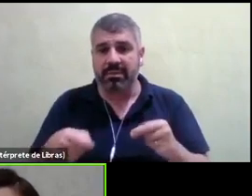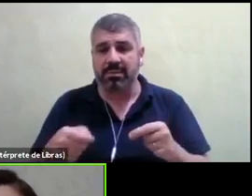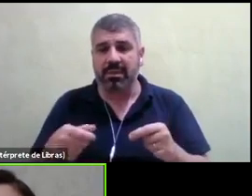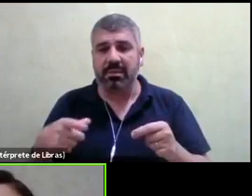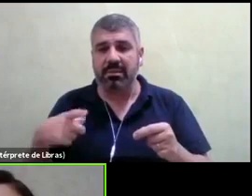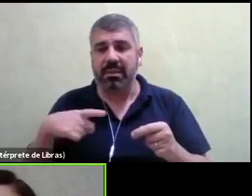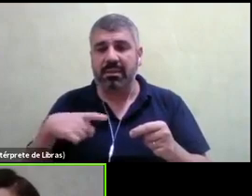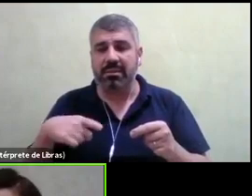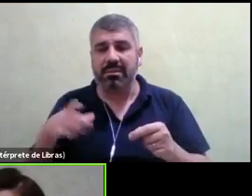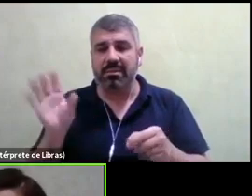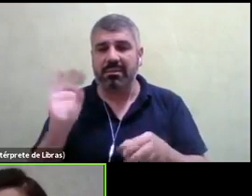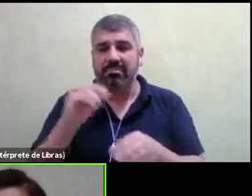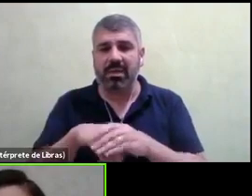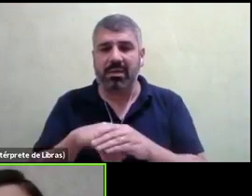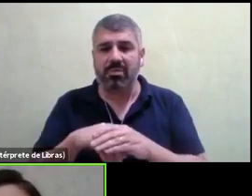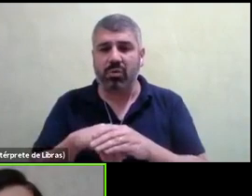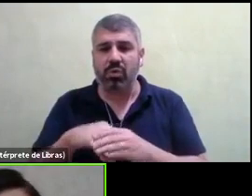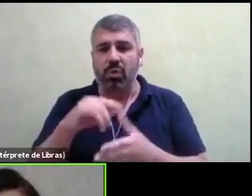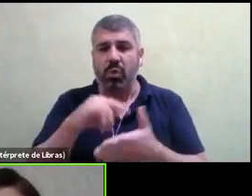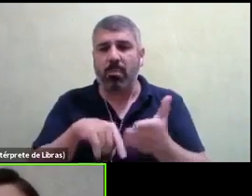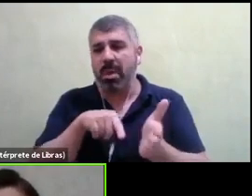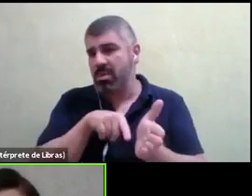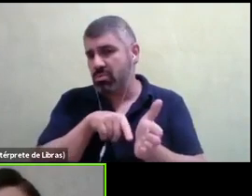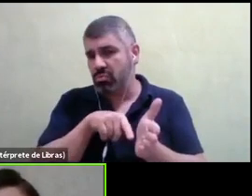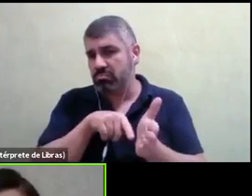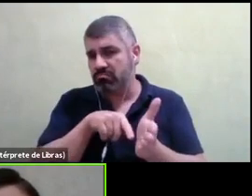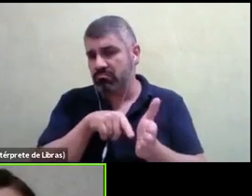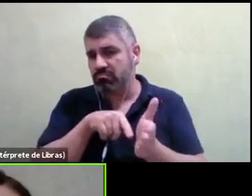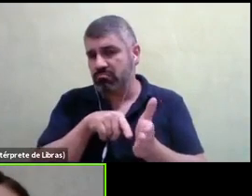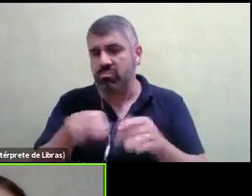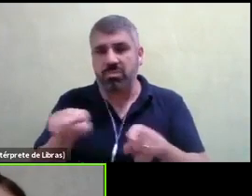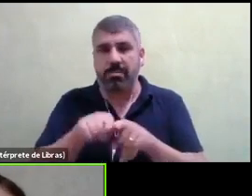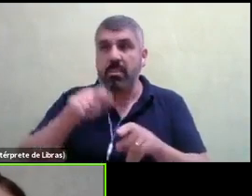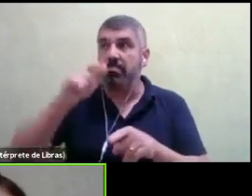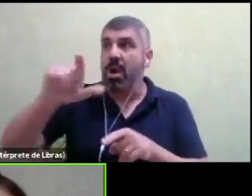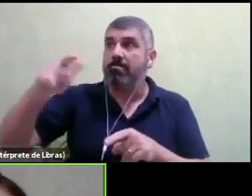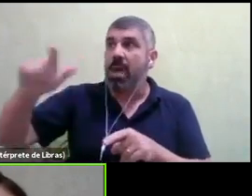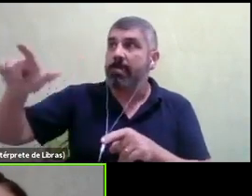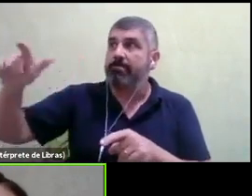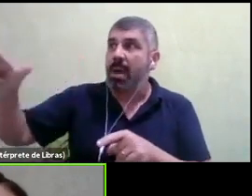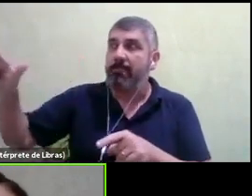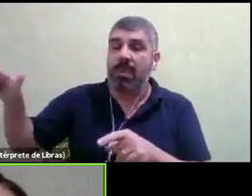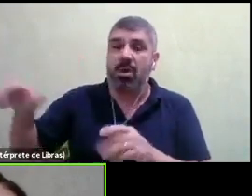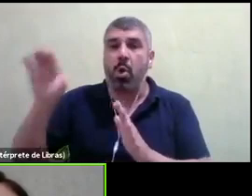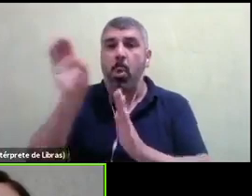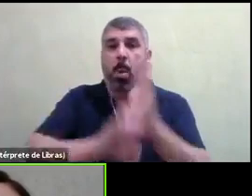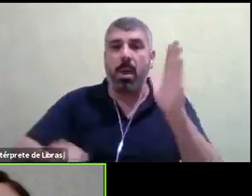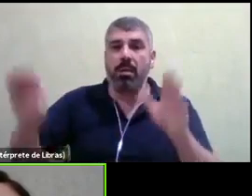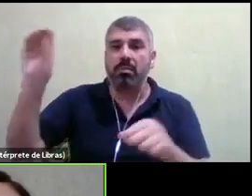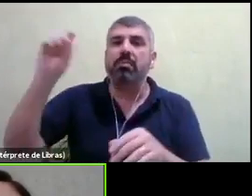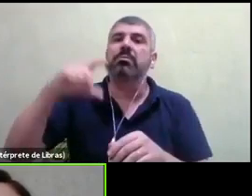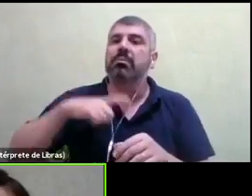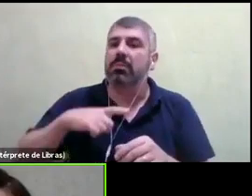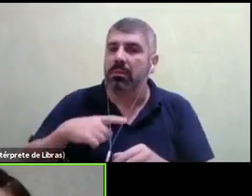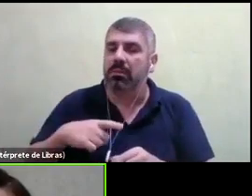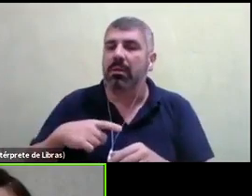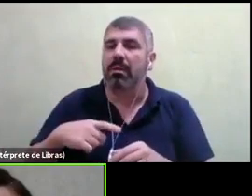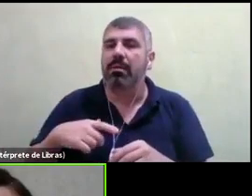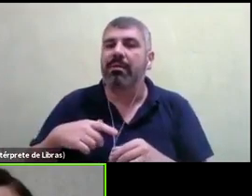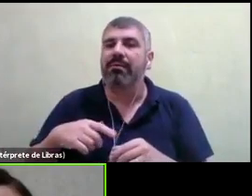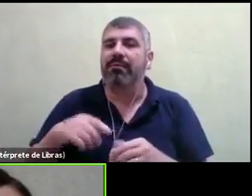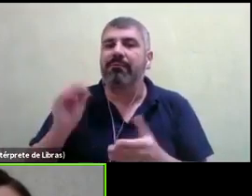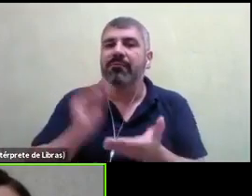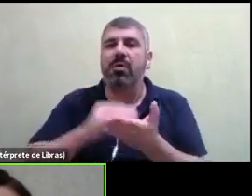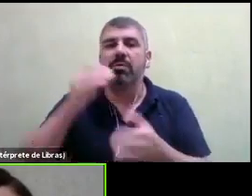sim, desse documento e de todos os outros documentos curriculares, né? Não é justo